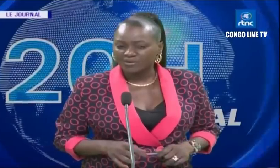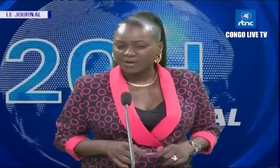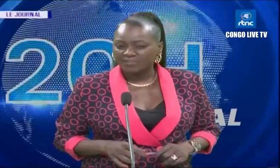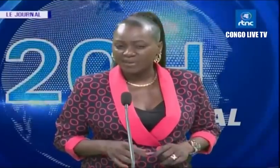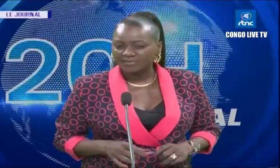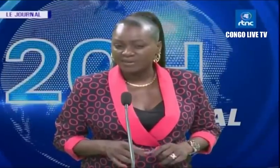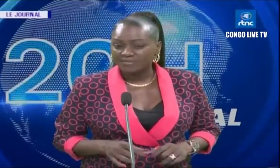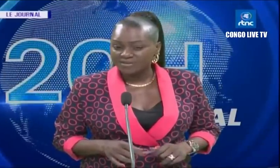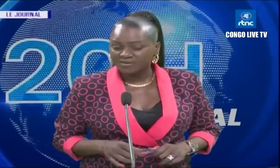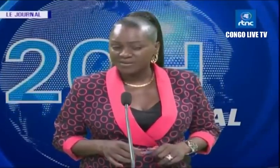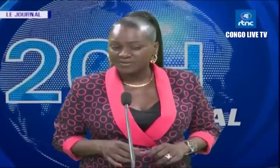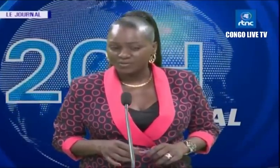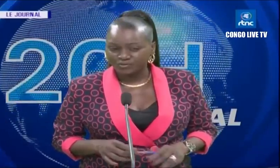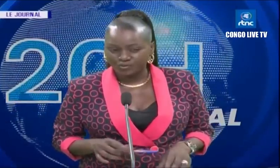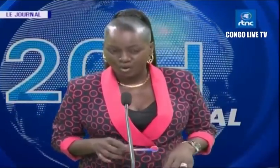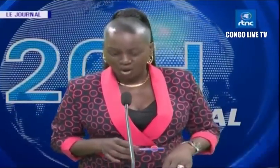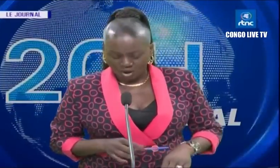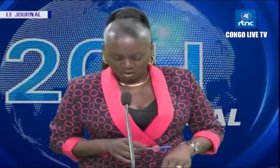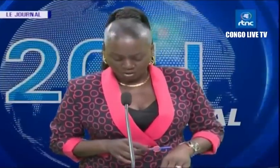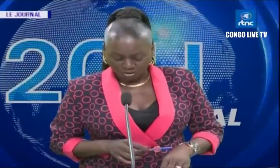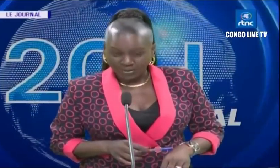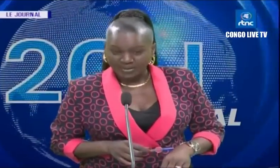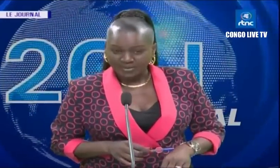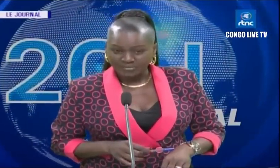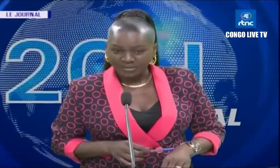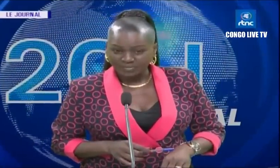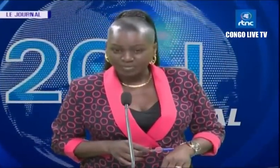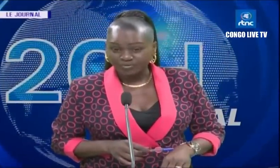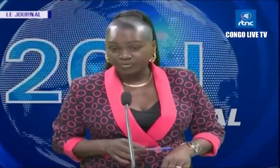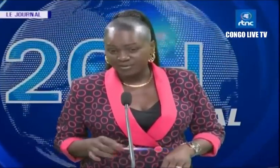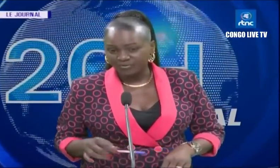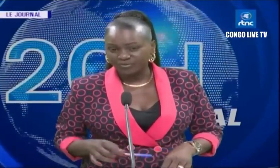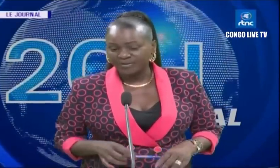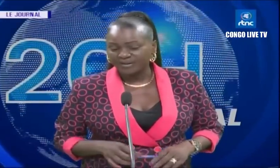après sa mise en exécution? Joël Kayembe pour ce deuxième dossier de la rédaction.